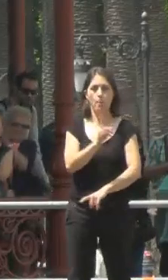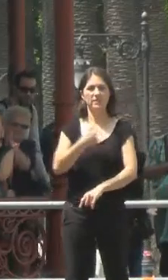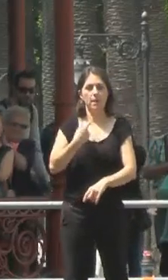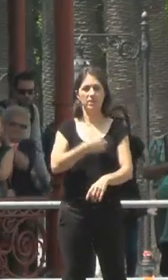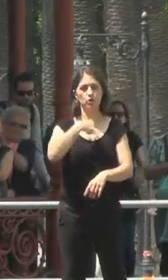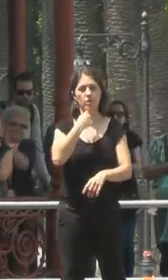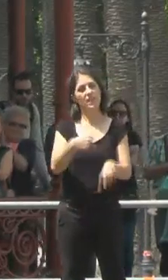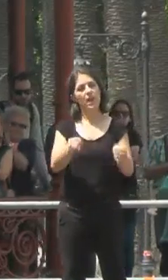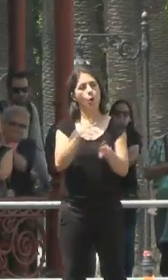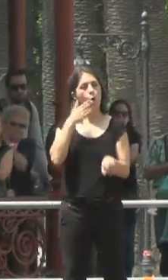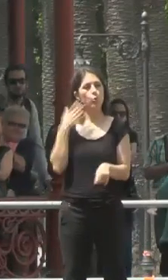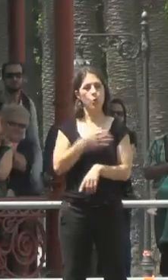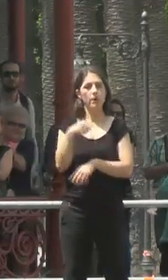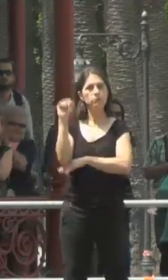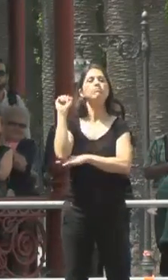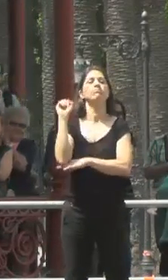alta.